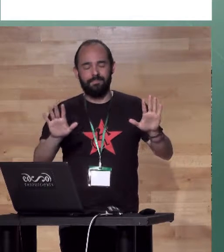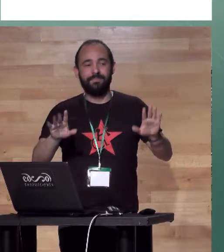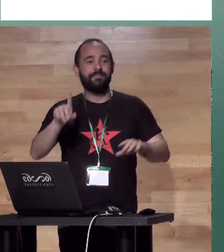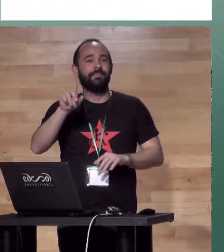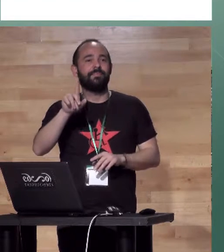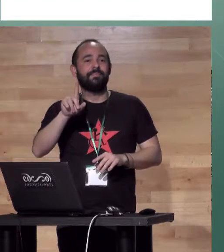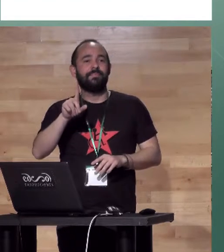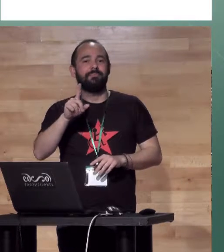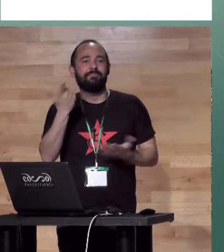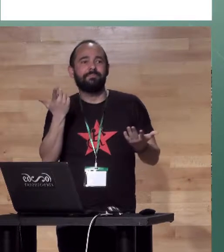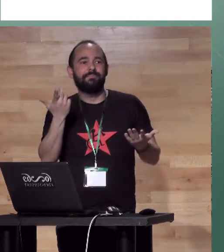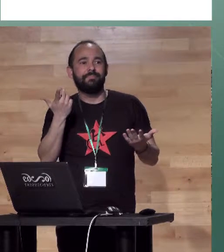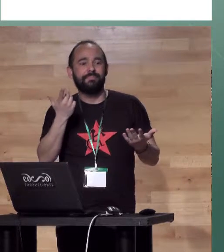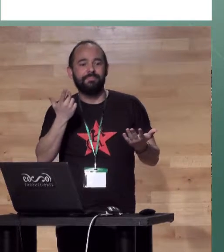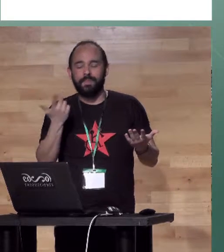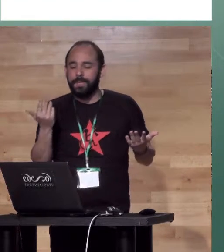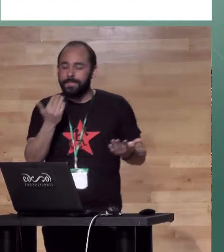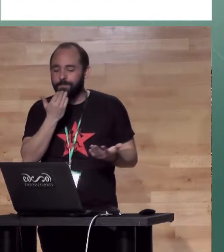Bueno, el guión.